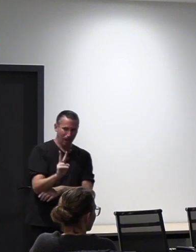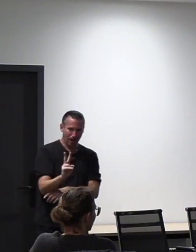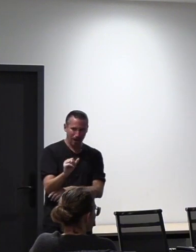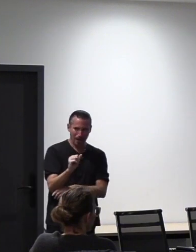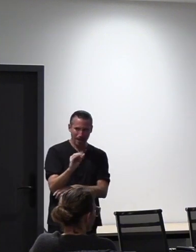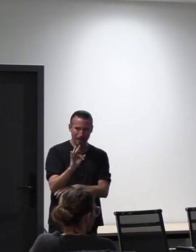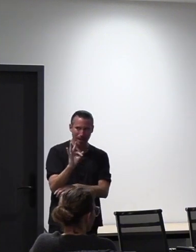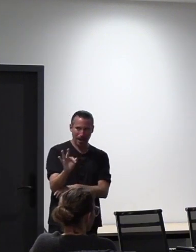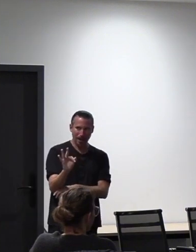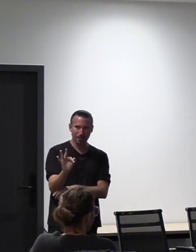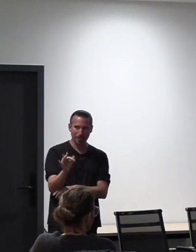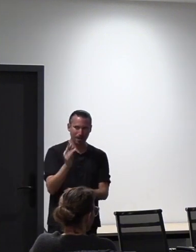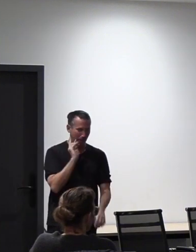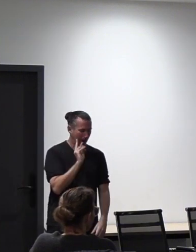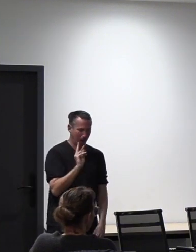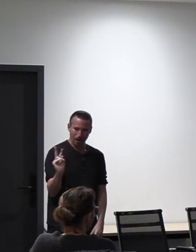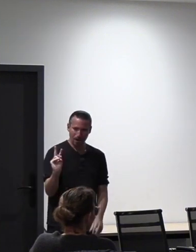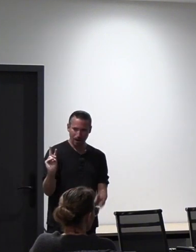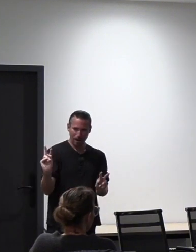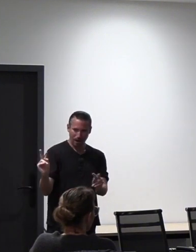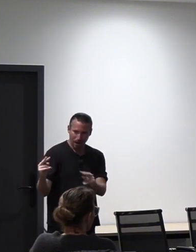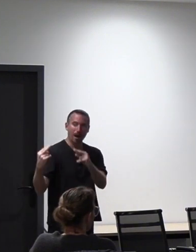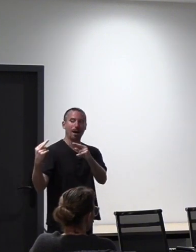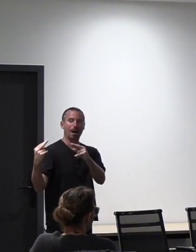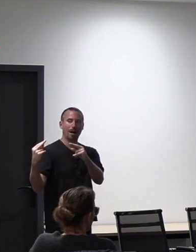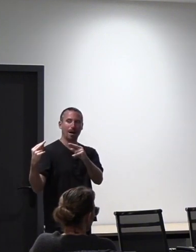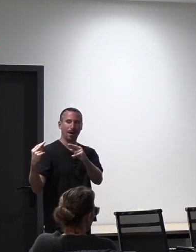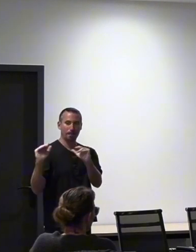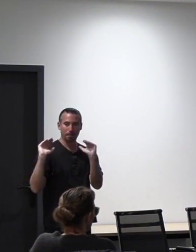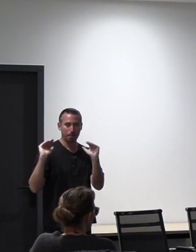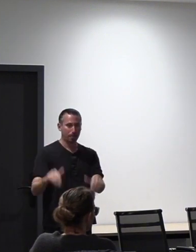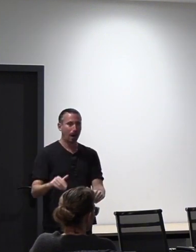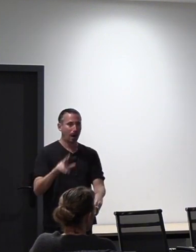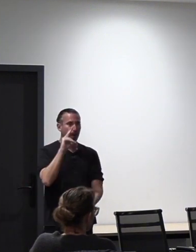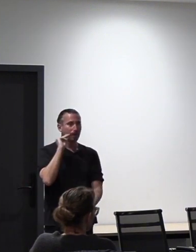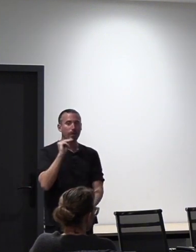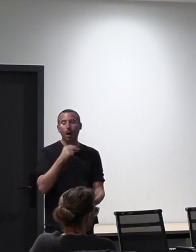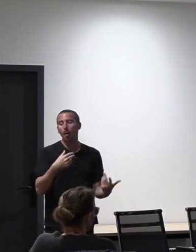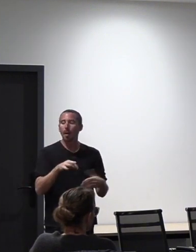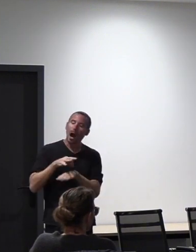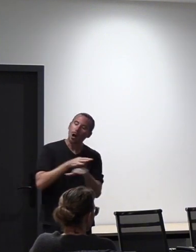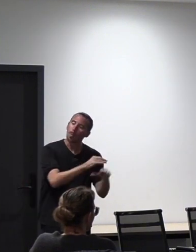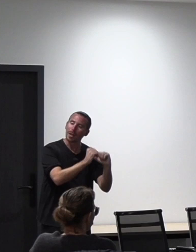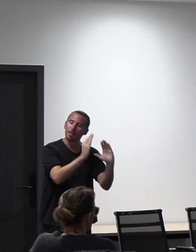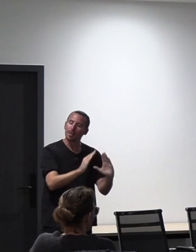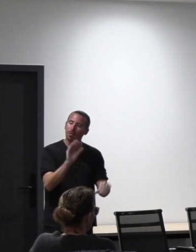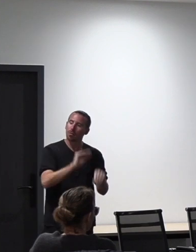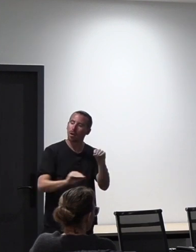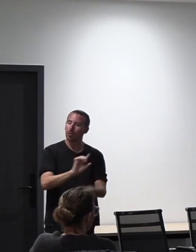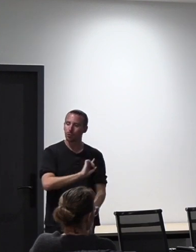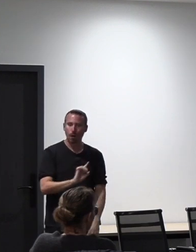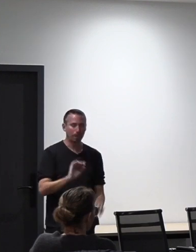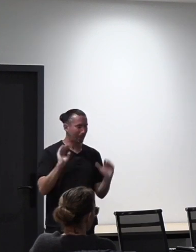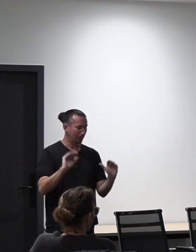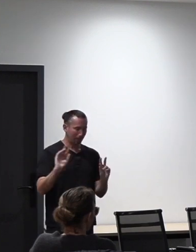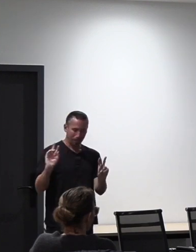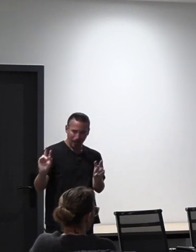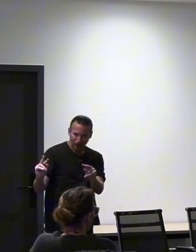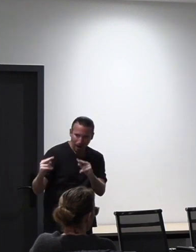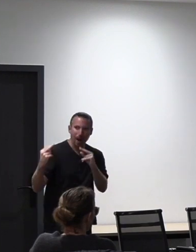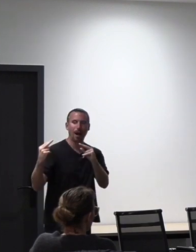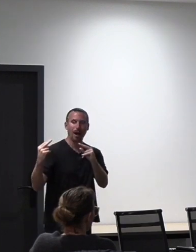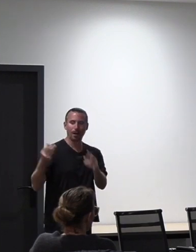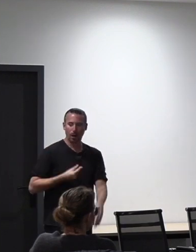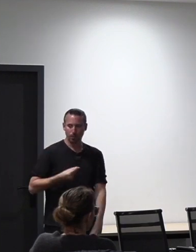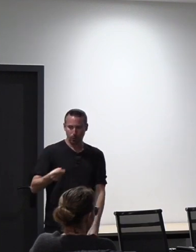le réconfortez dans sa dignité d'être humain, même si malheureusement vous l'amenez pas à la maison pour s'occuper de lui. On peut pas le faire, hein, c'est comme